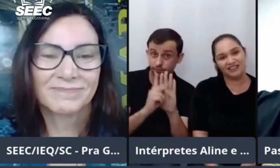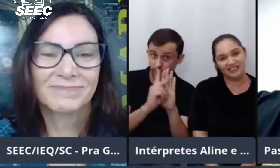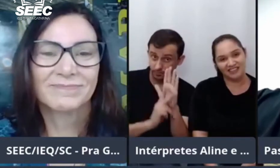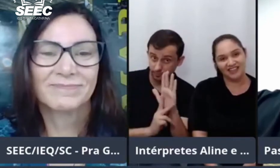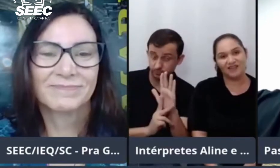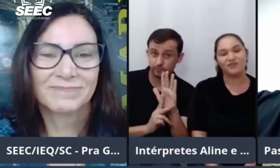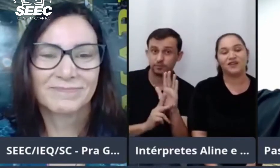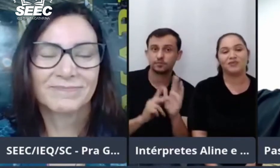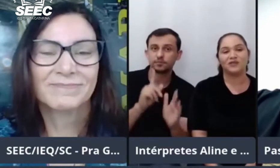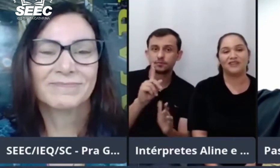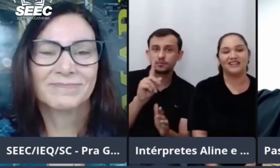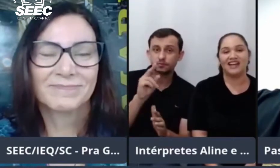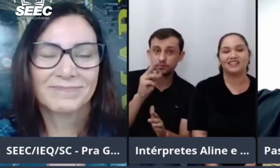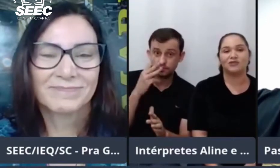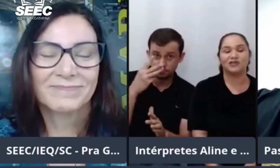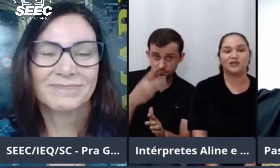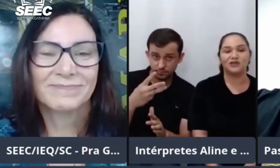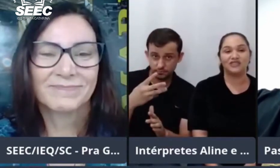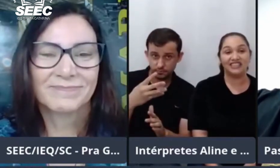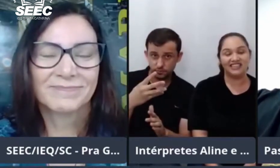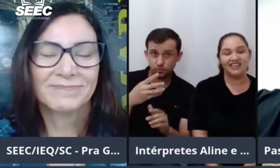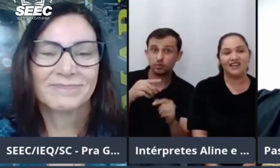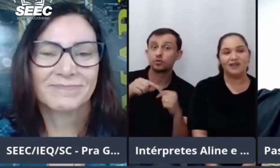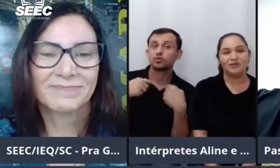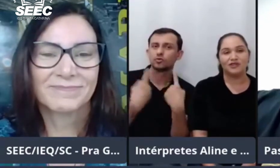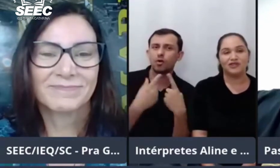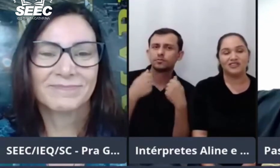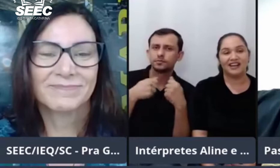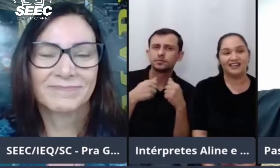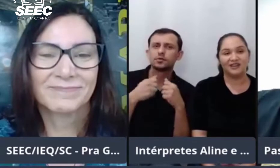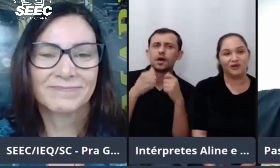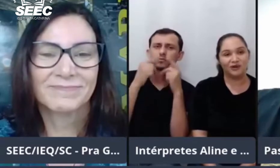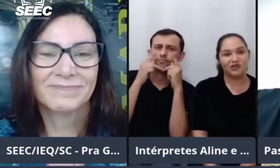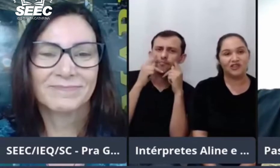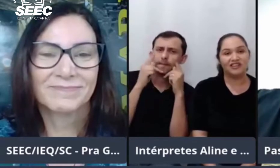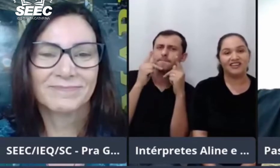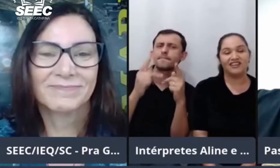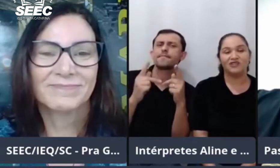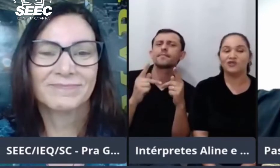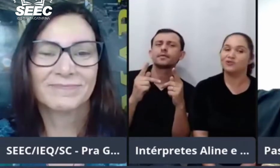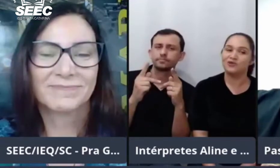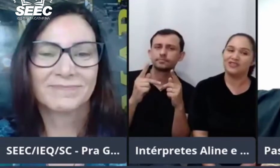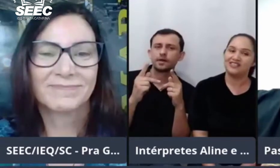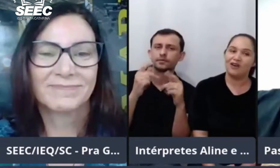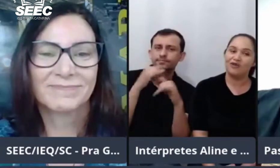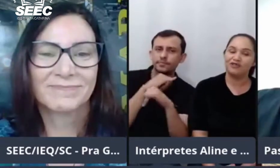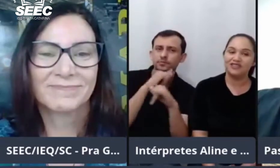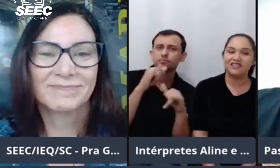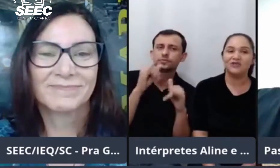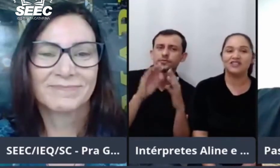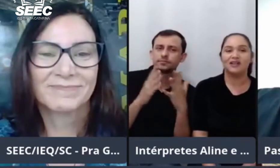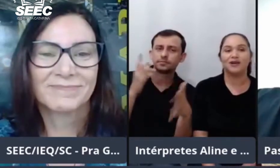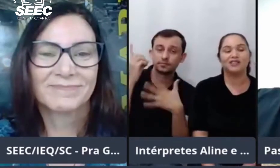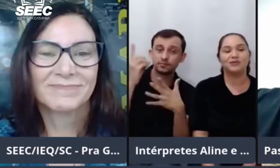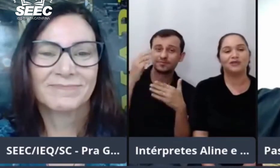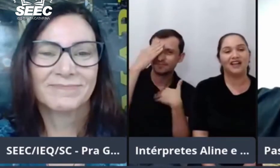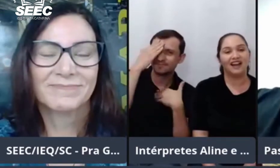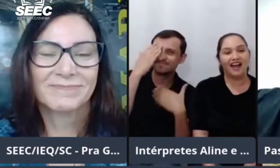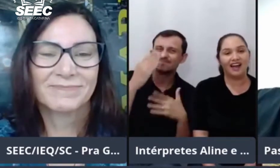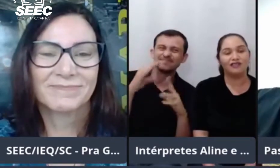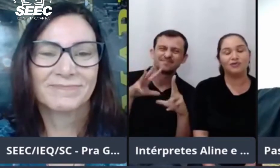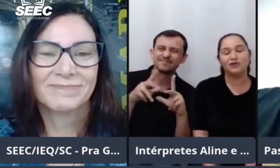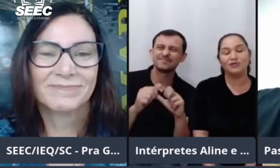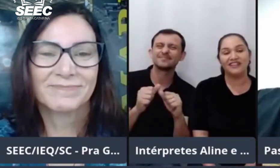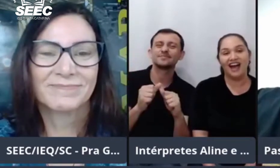de agradecer a pastora Graça, ao pastor Roni, por a gente estar aqui hoje, e todo mundo que está ouvindo, que está participando